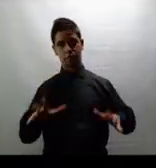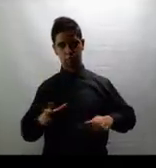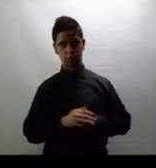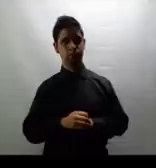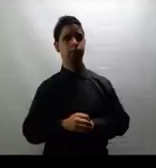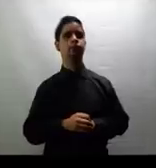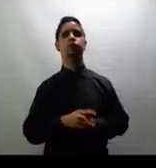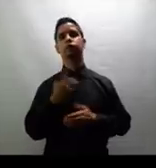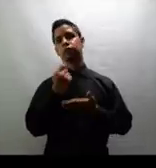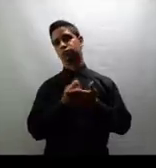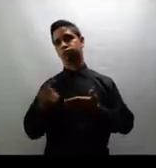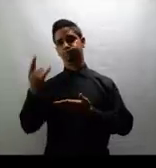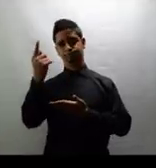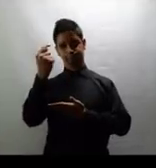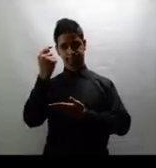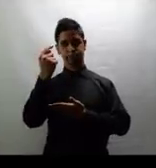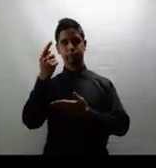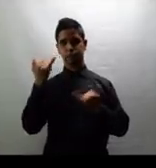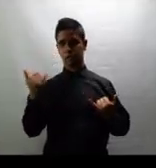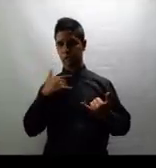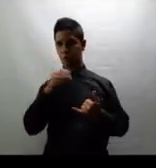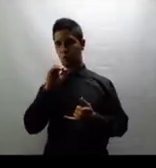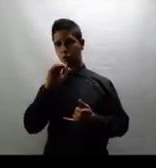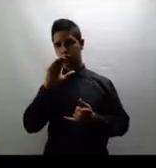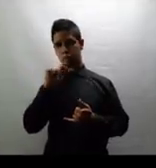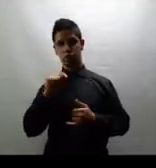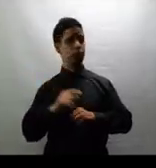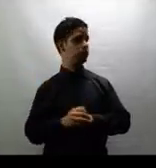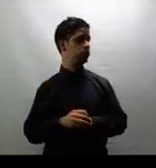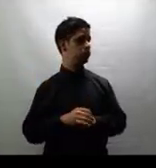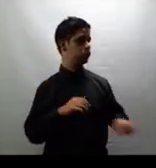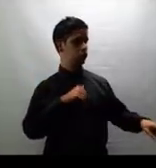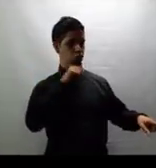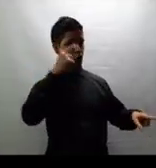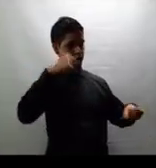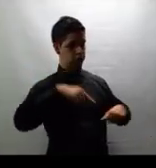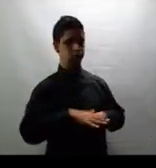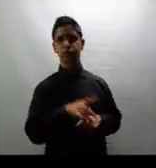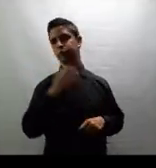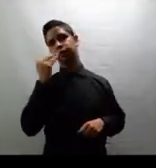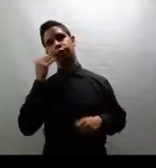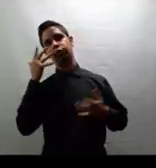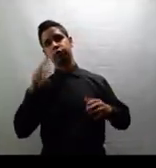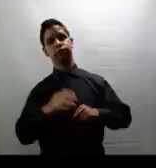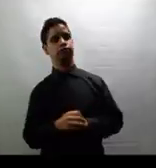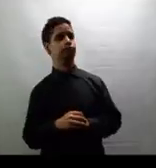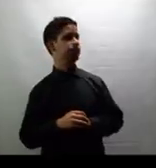próximo martes que estamos en octubre yo sí lo sé